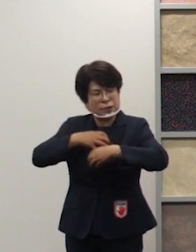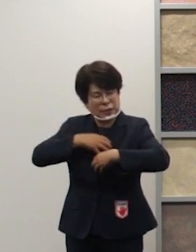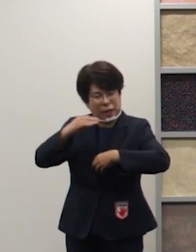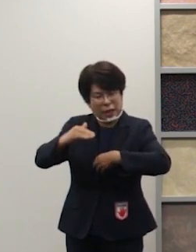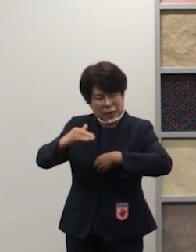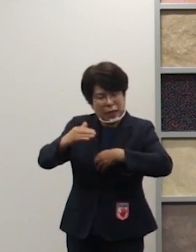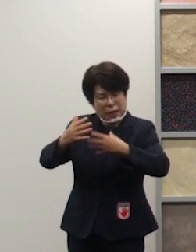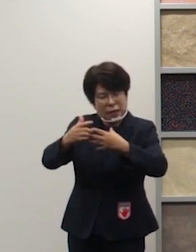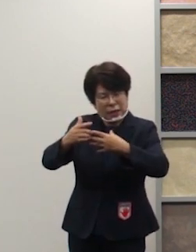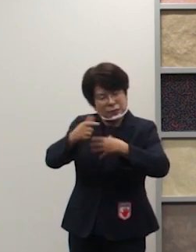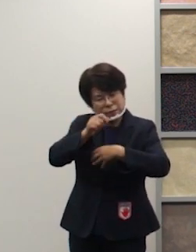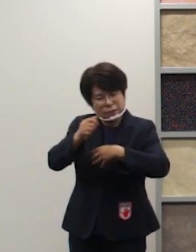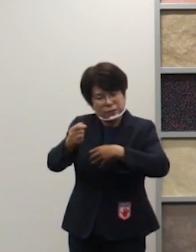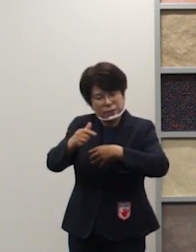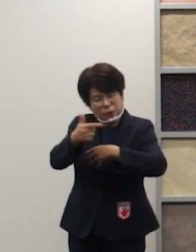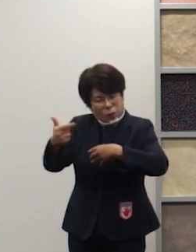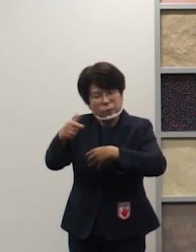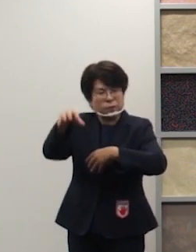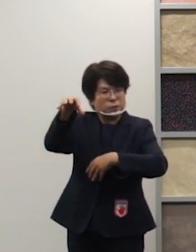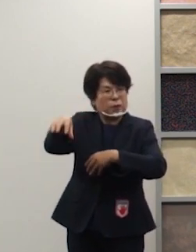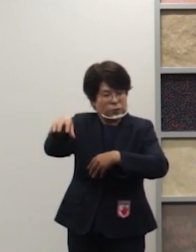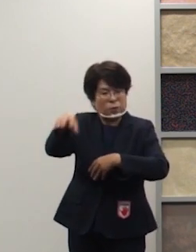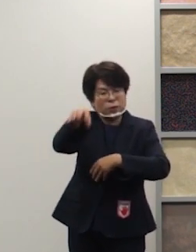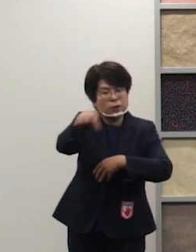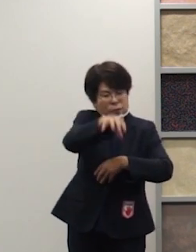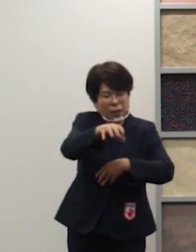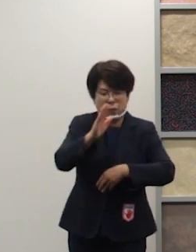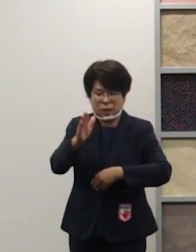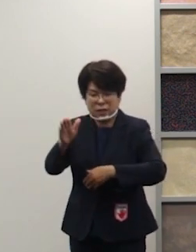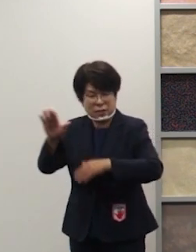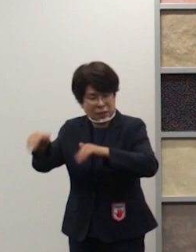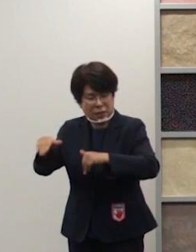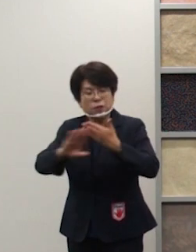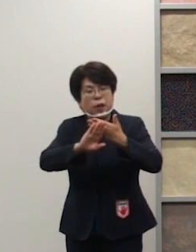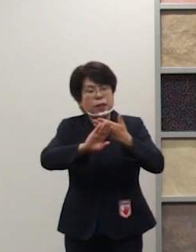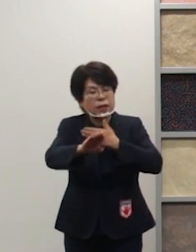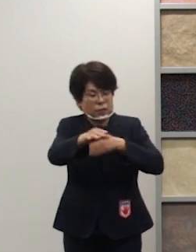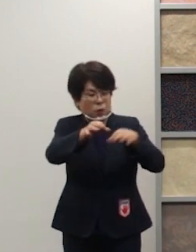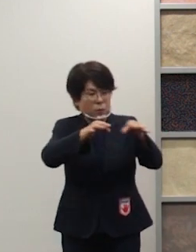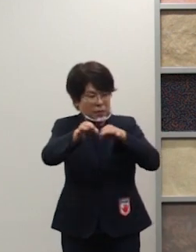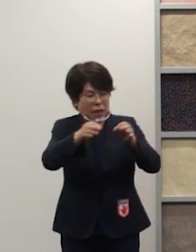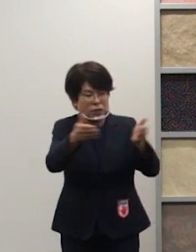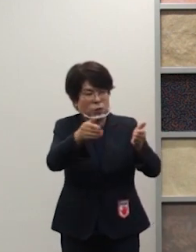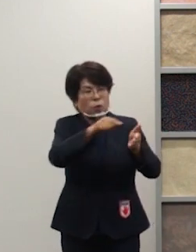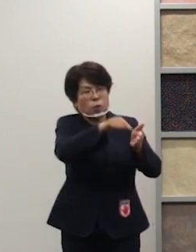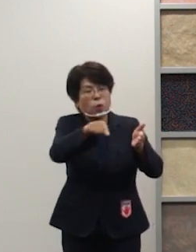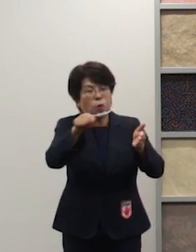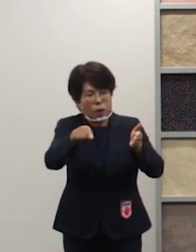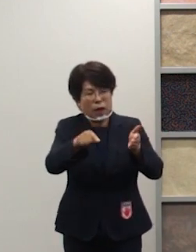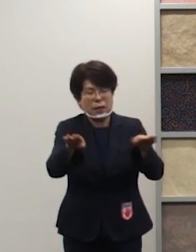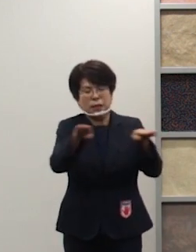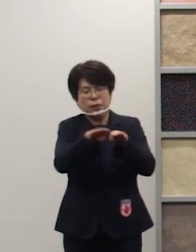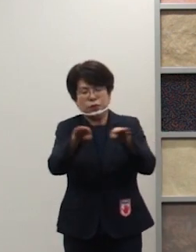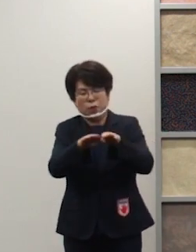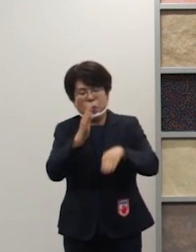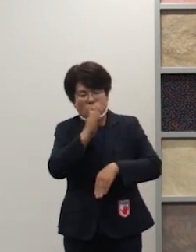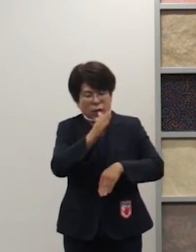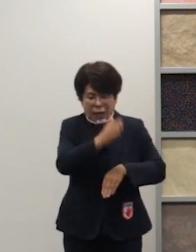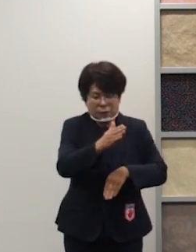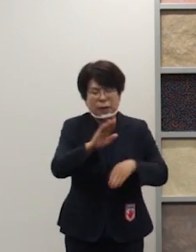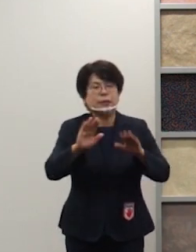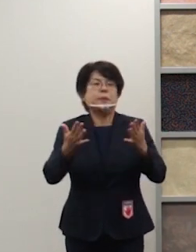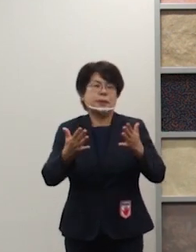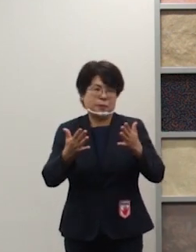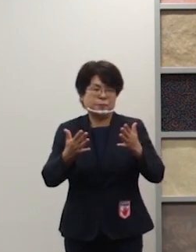ものであって、それ以外のものに関しては、実はその休業要請そもそも出してないんですね。それはその感染リ